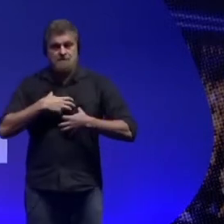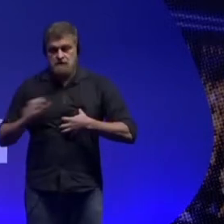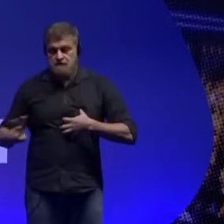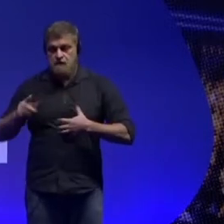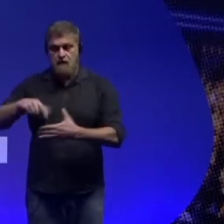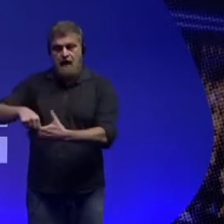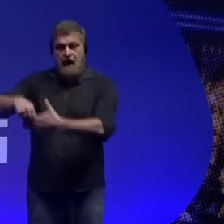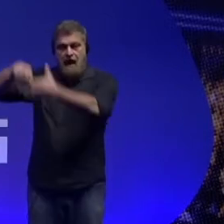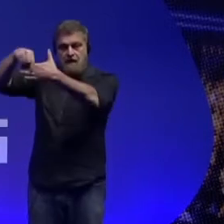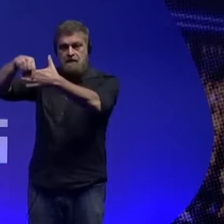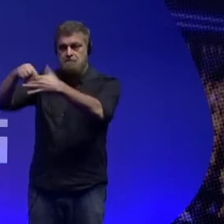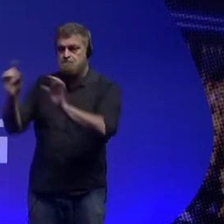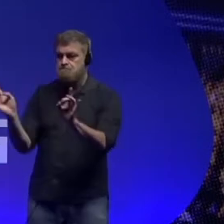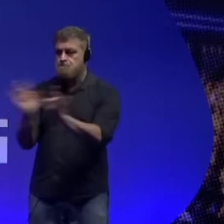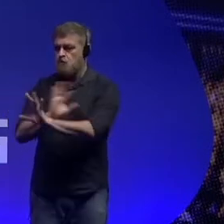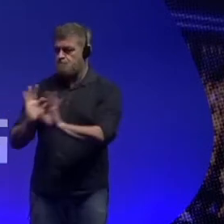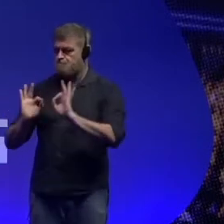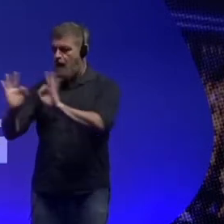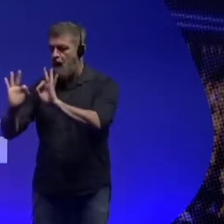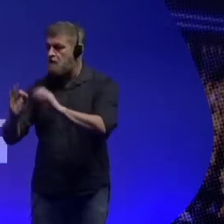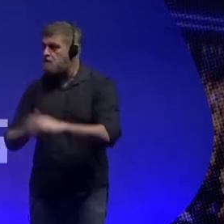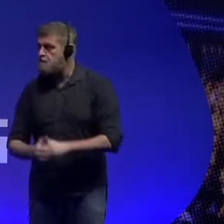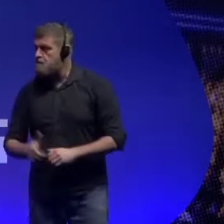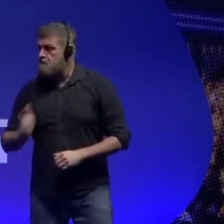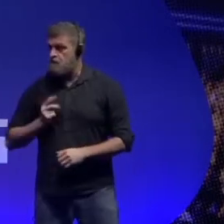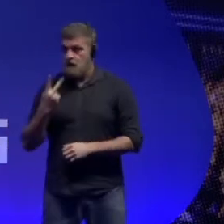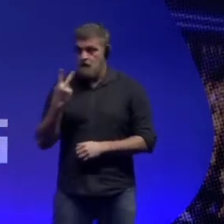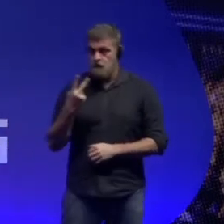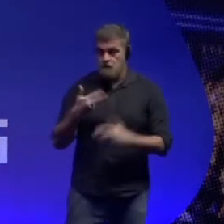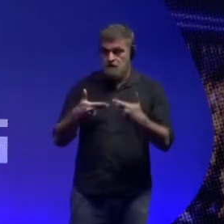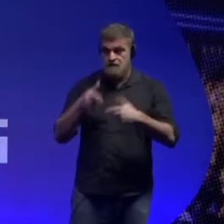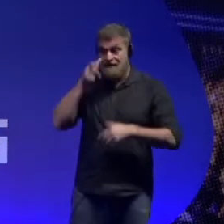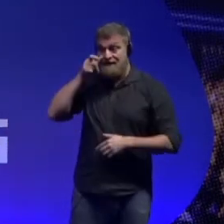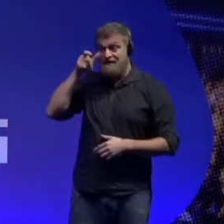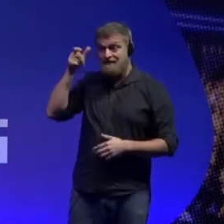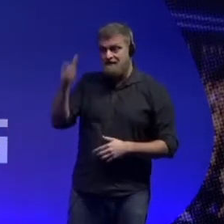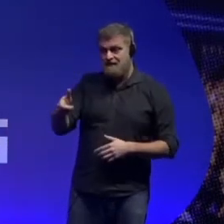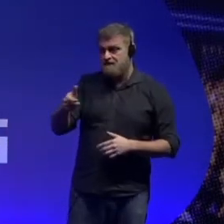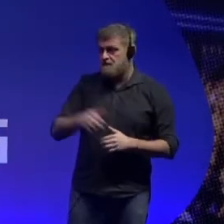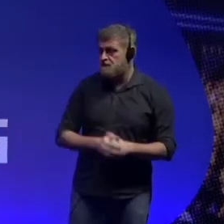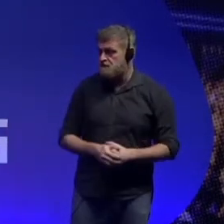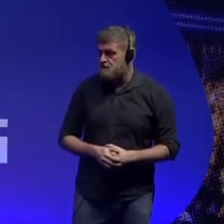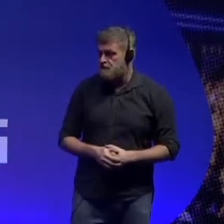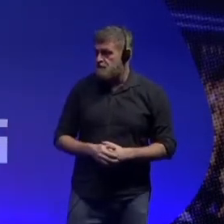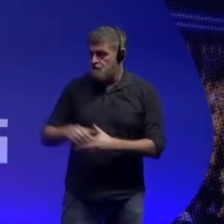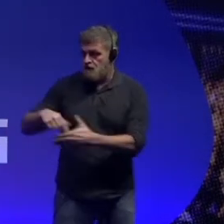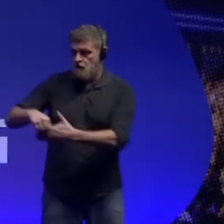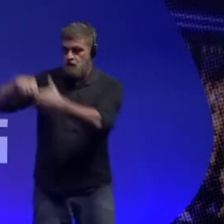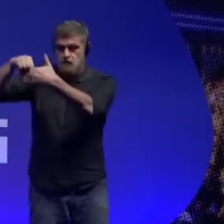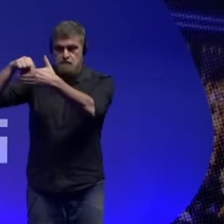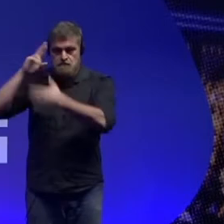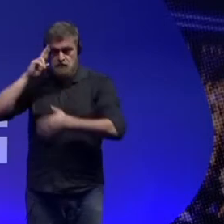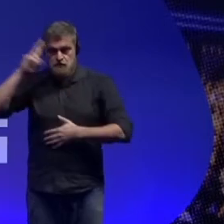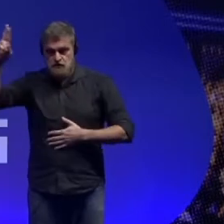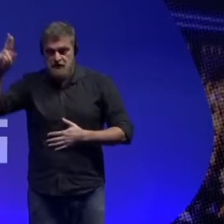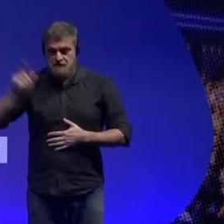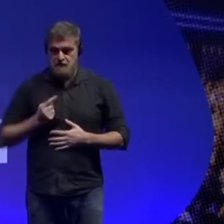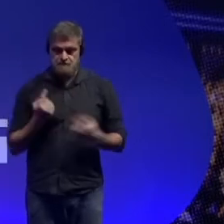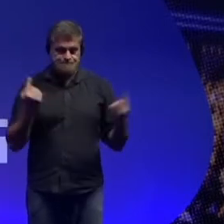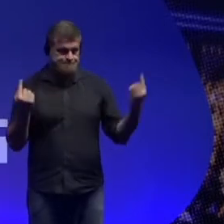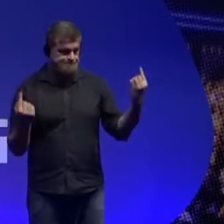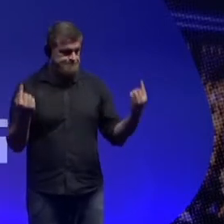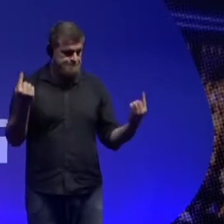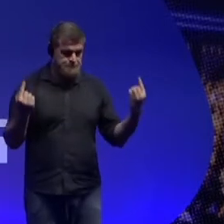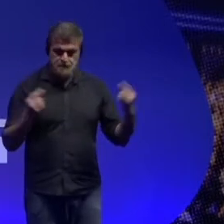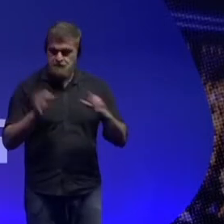líderes bem preparados. E aqui tem duas coisas interessantes. A figura do chefe e do líder que aparece dos dois lados,